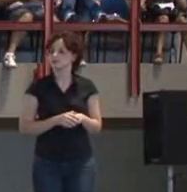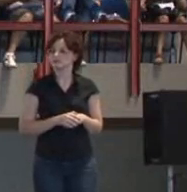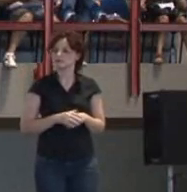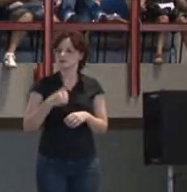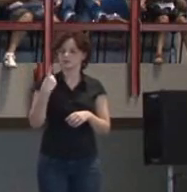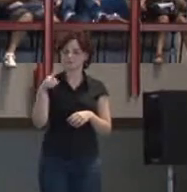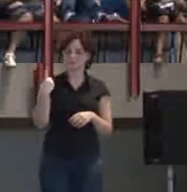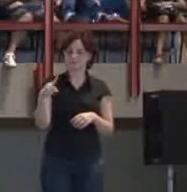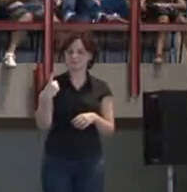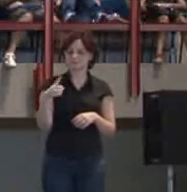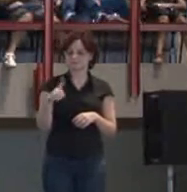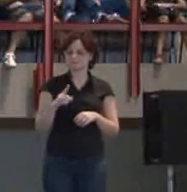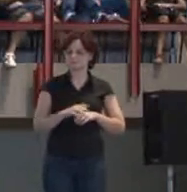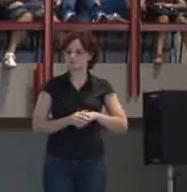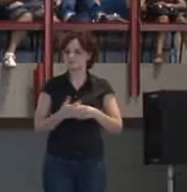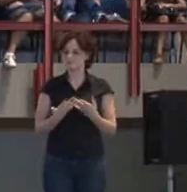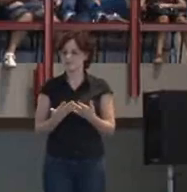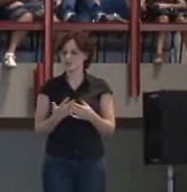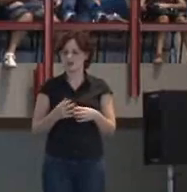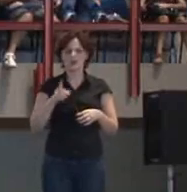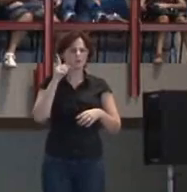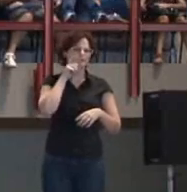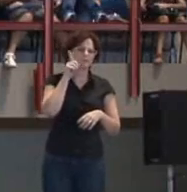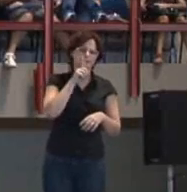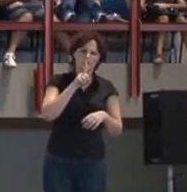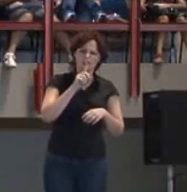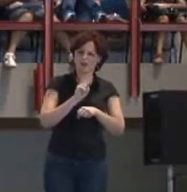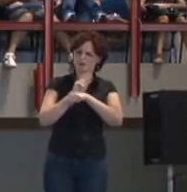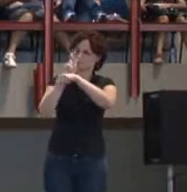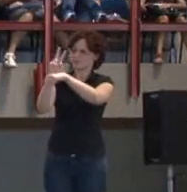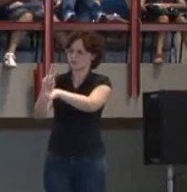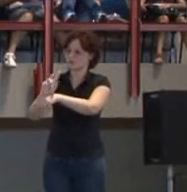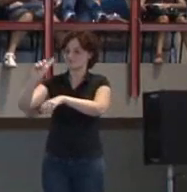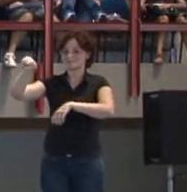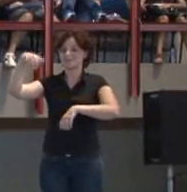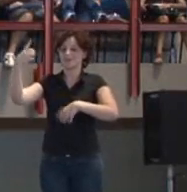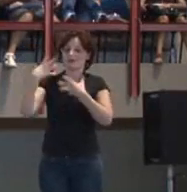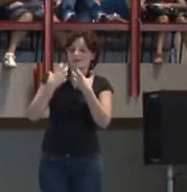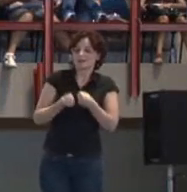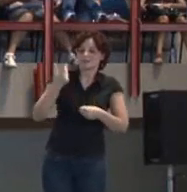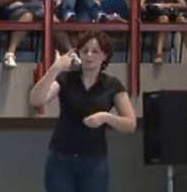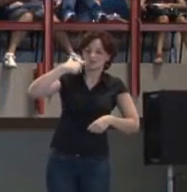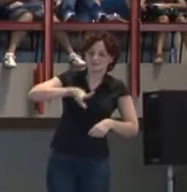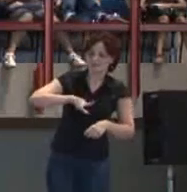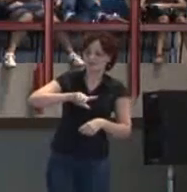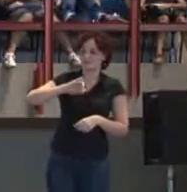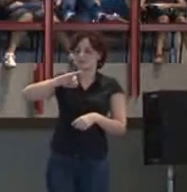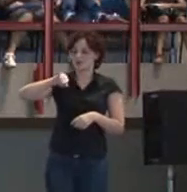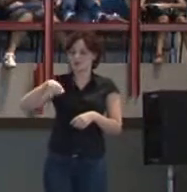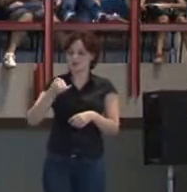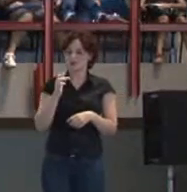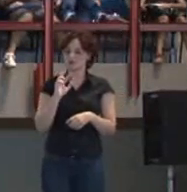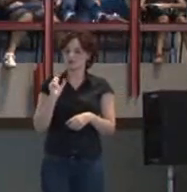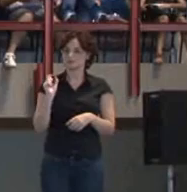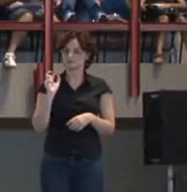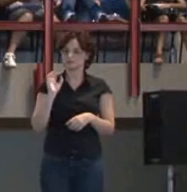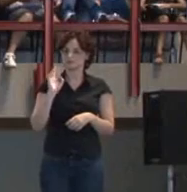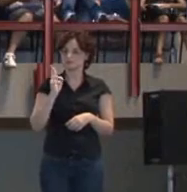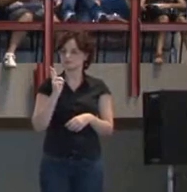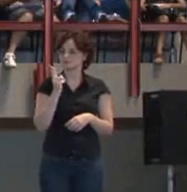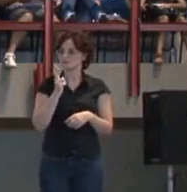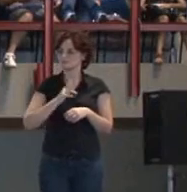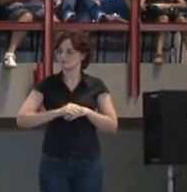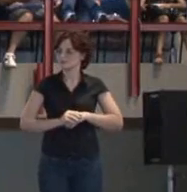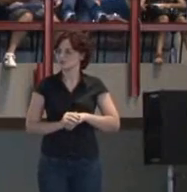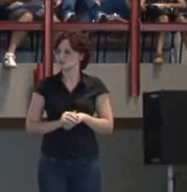esse monte de dinheiro não esse dinheiro foi emprestado mas depois foi devolvido com juros de certa forma foi uma das formas que os Estados Unidos Ganhou